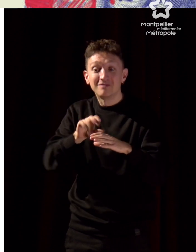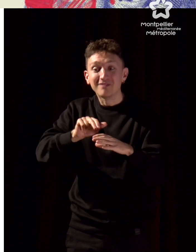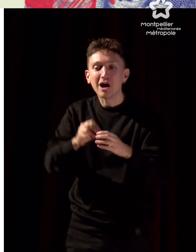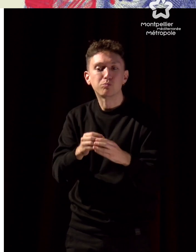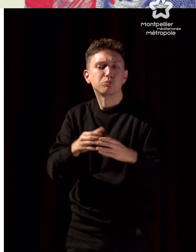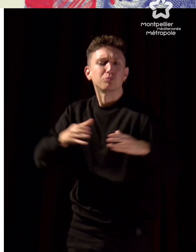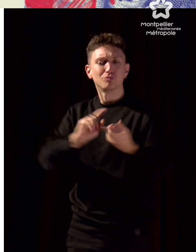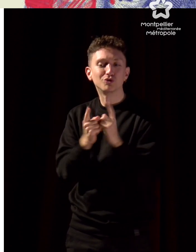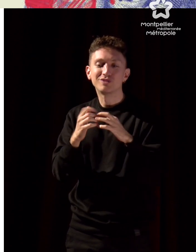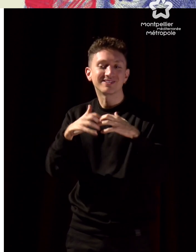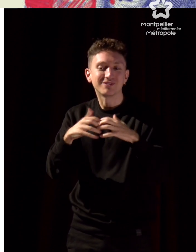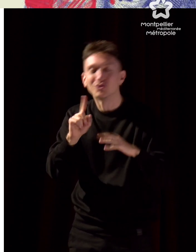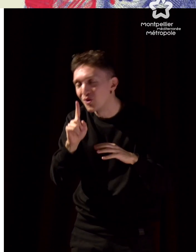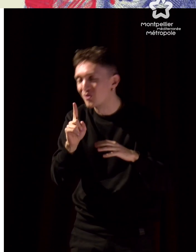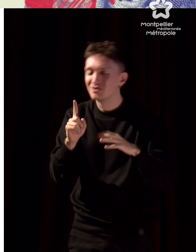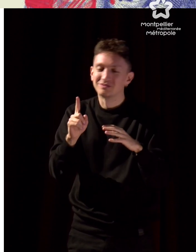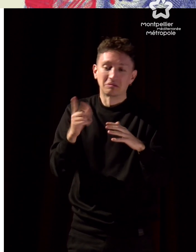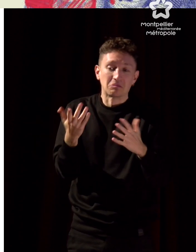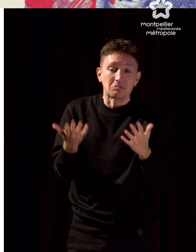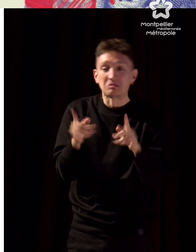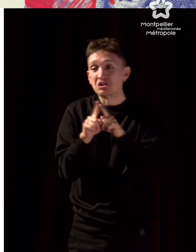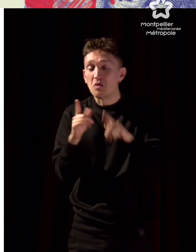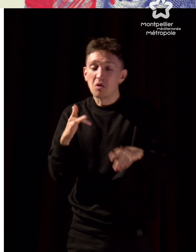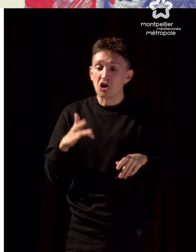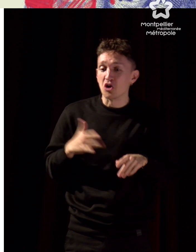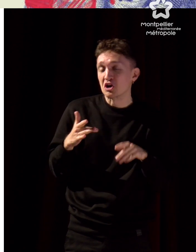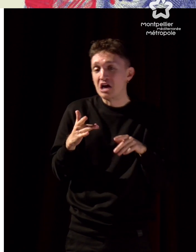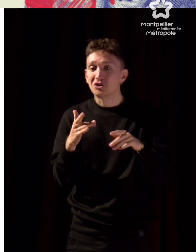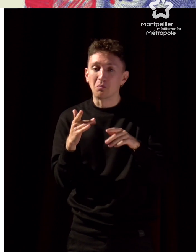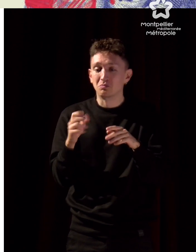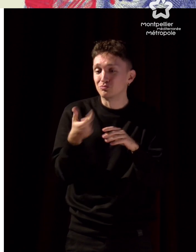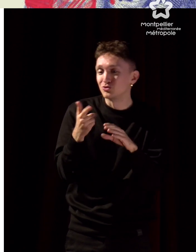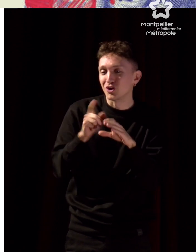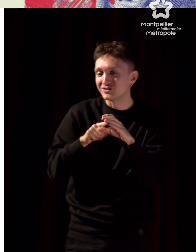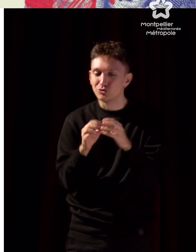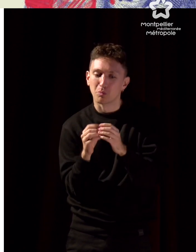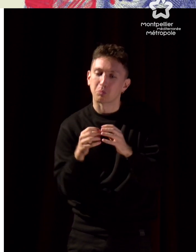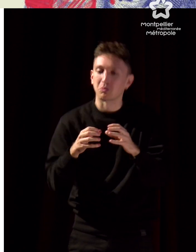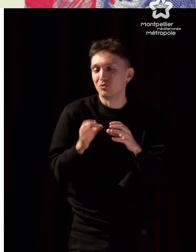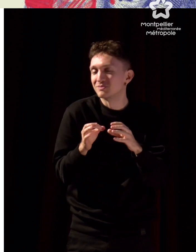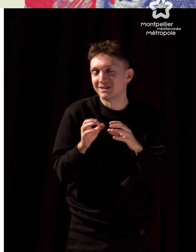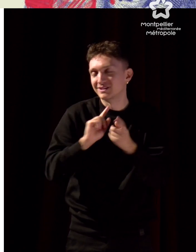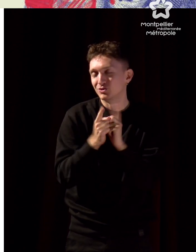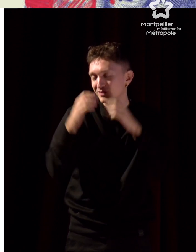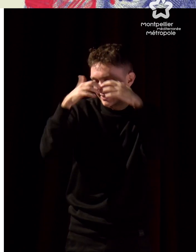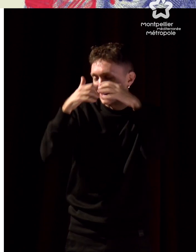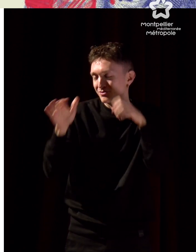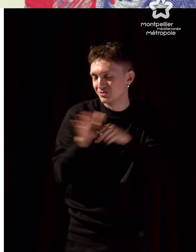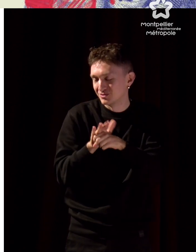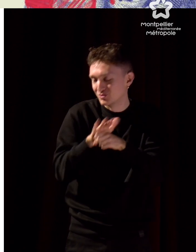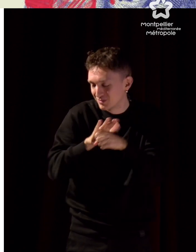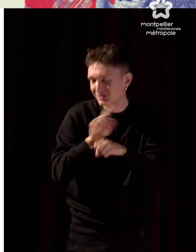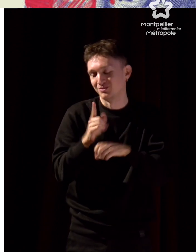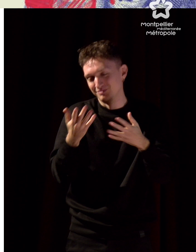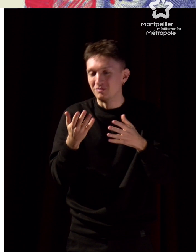espèce d'organoïde de cellules de cerveau, mais enfin bref, ça permet quand même de regarder quelque chose. Et donc,